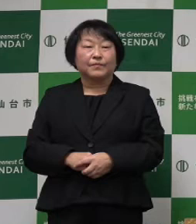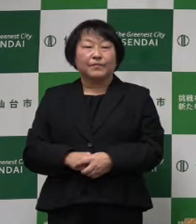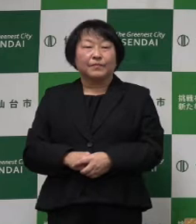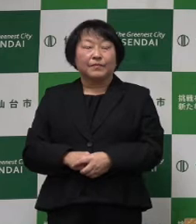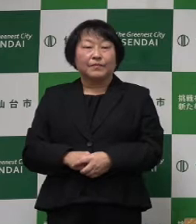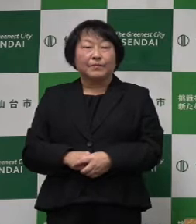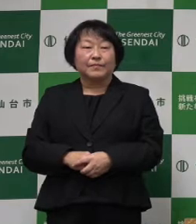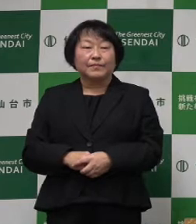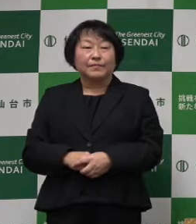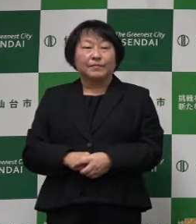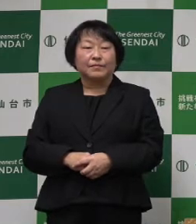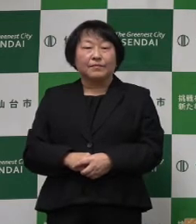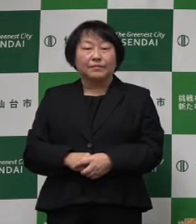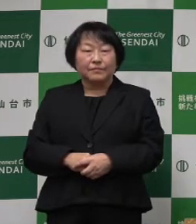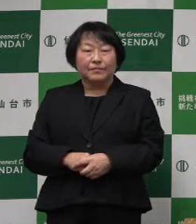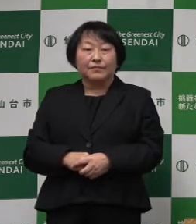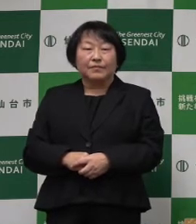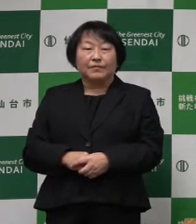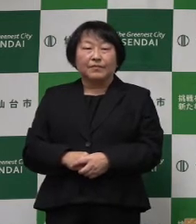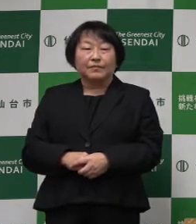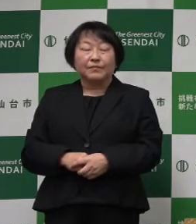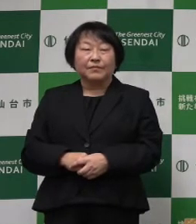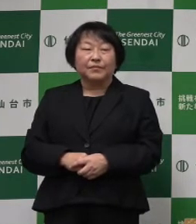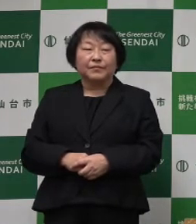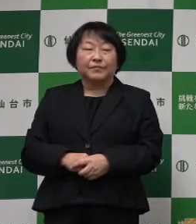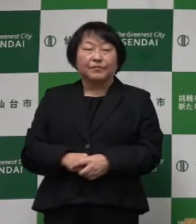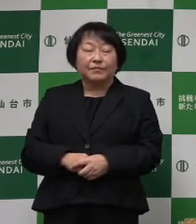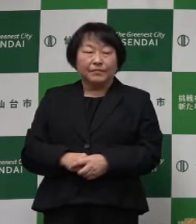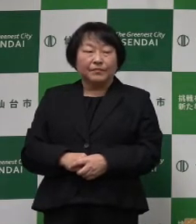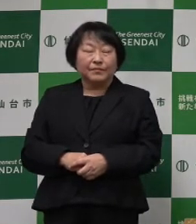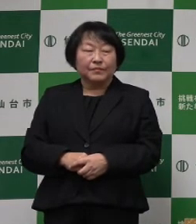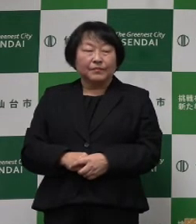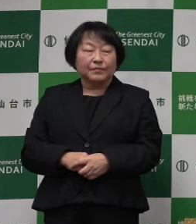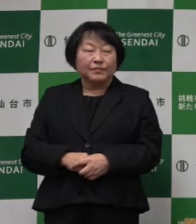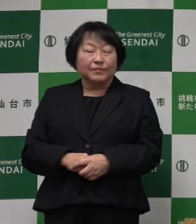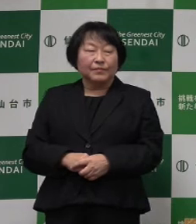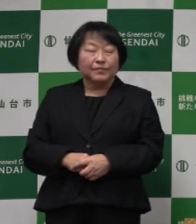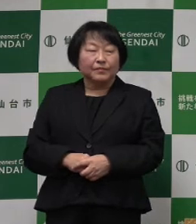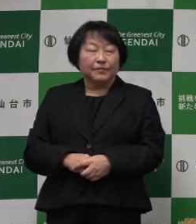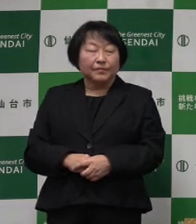一方に参ったということもあって、これは